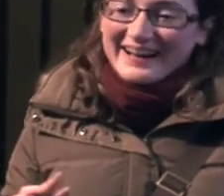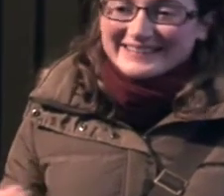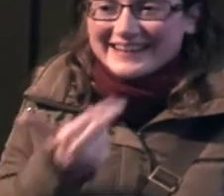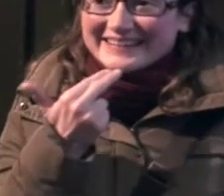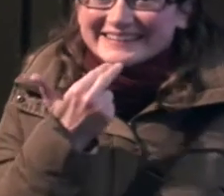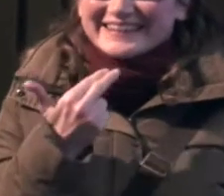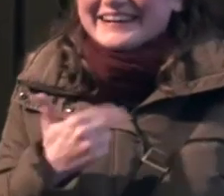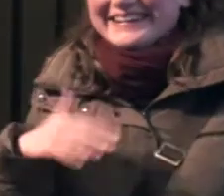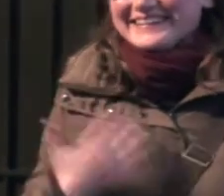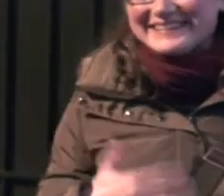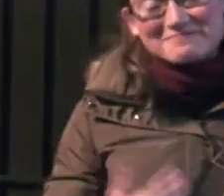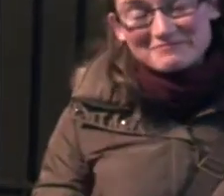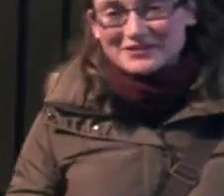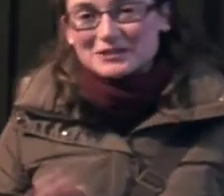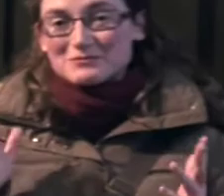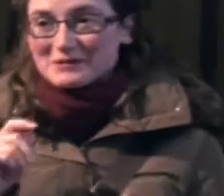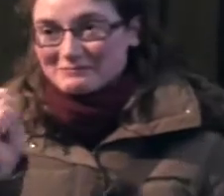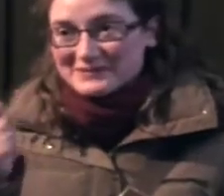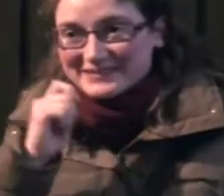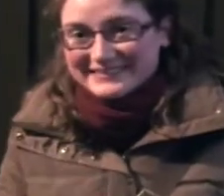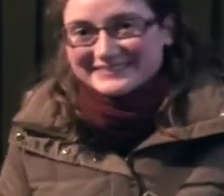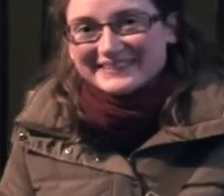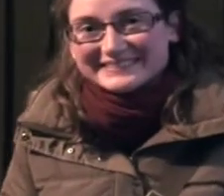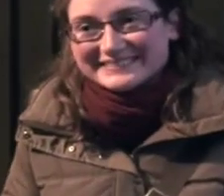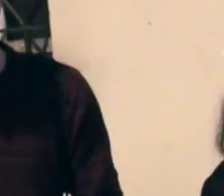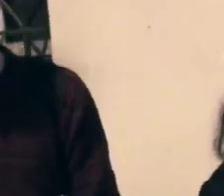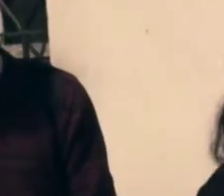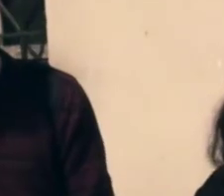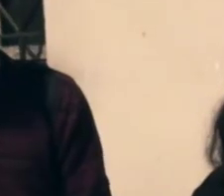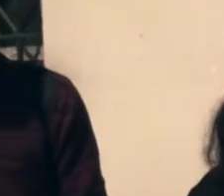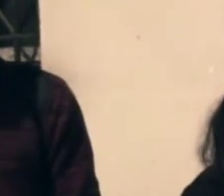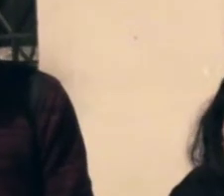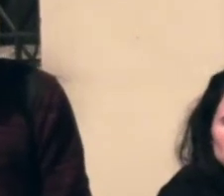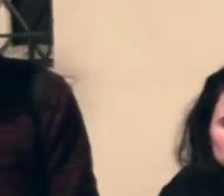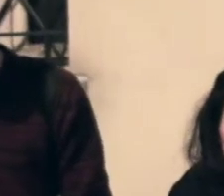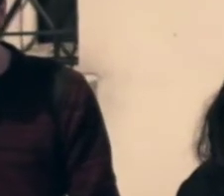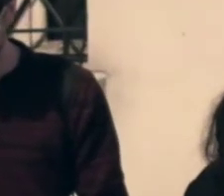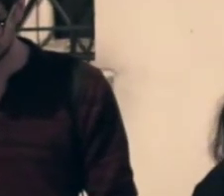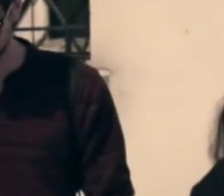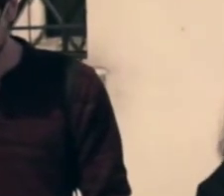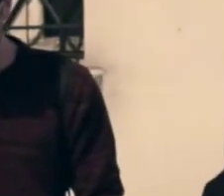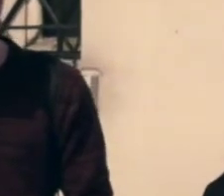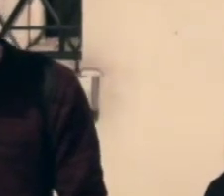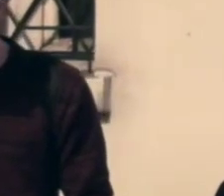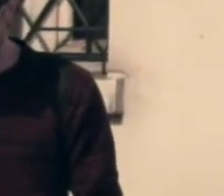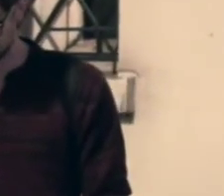c'est de la qualité quoi. Enfin chapeau quoi, bravo. Voilà. Alors le premier mot ce serait